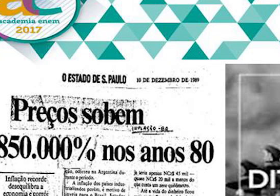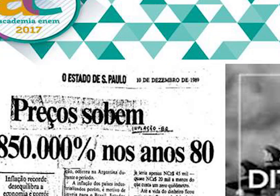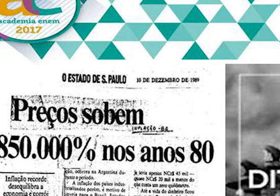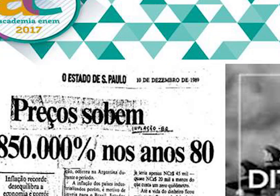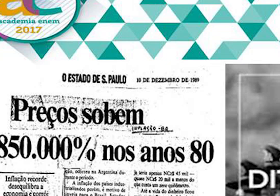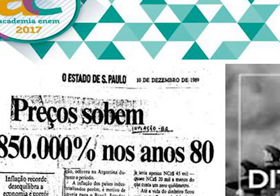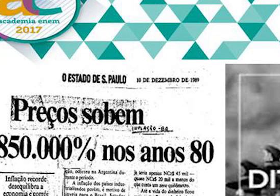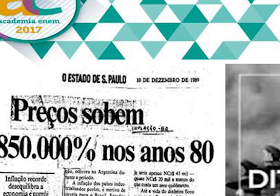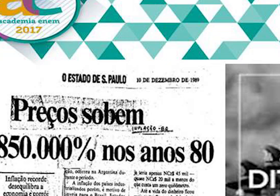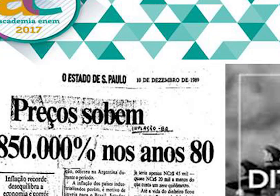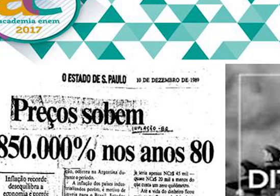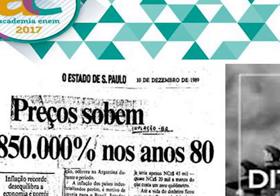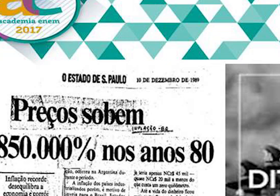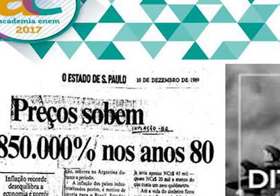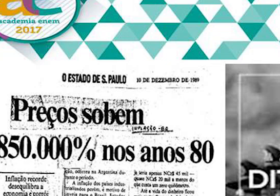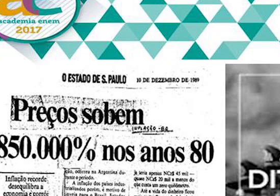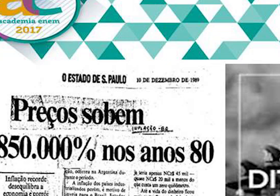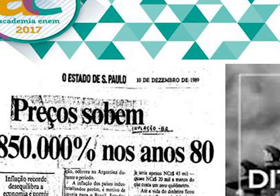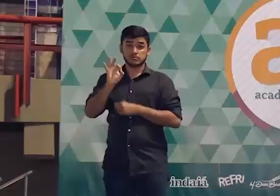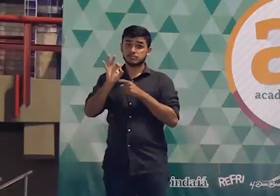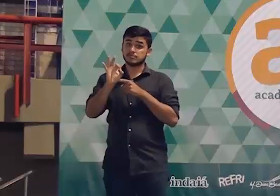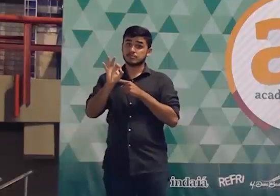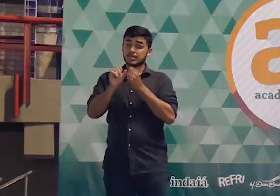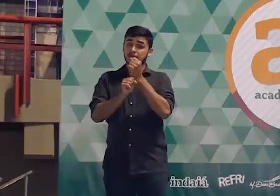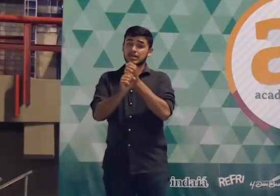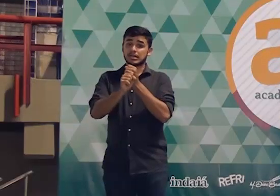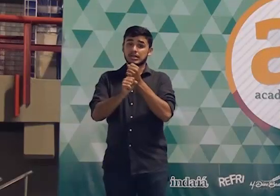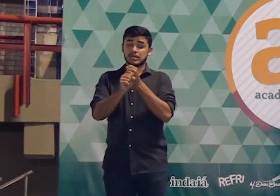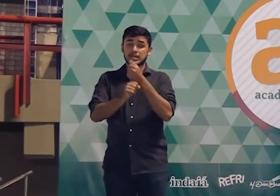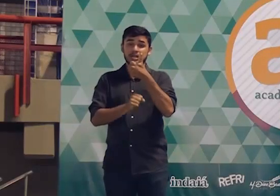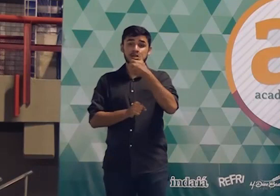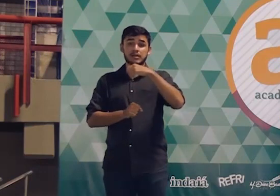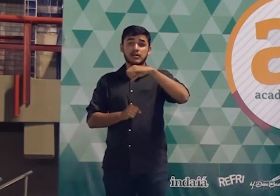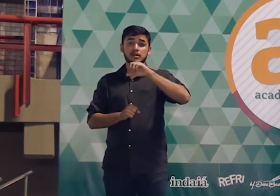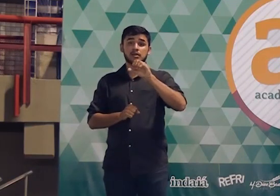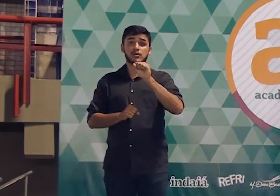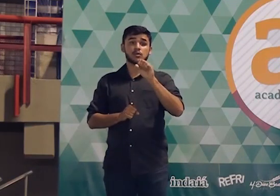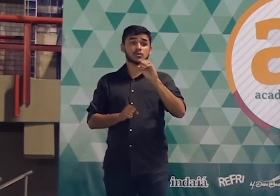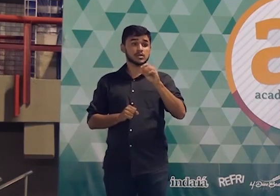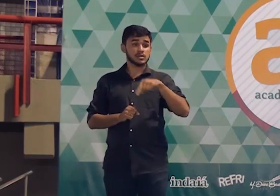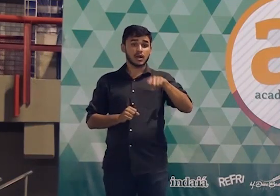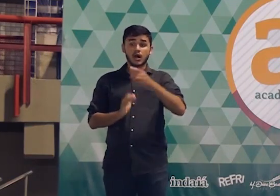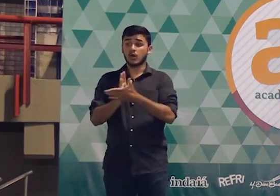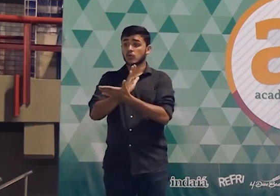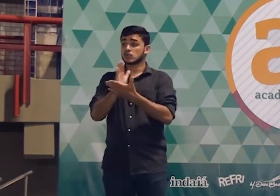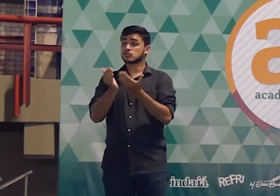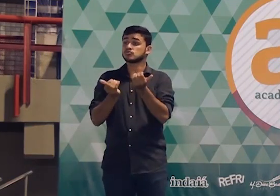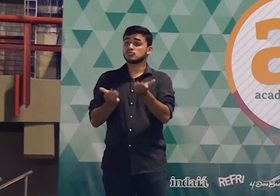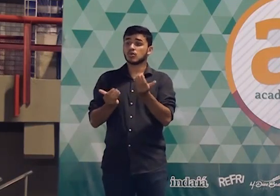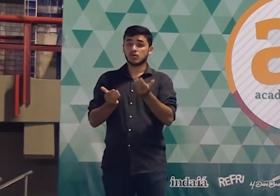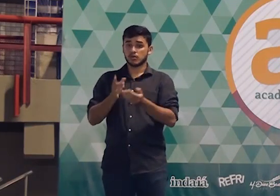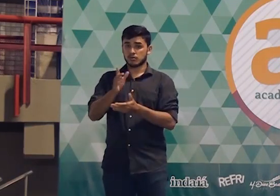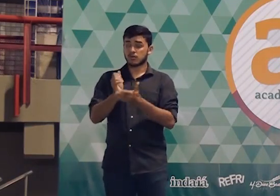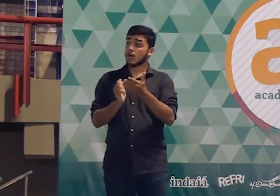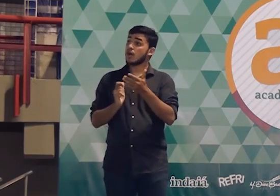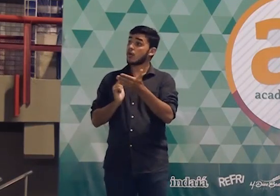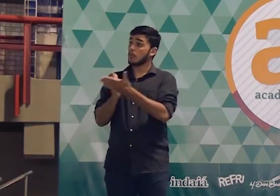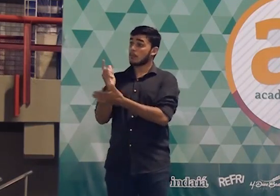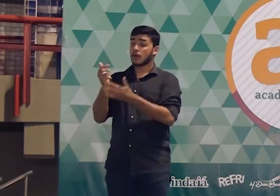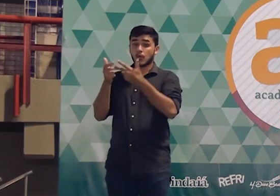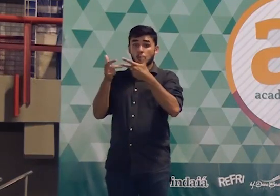36.850%. Vocês não pegaram um momento da história, vocês mais jovens, onde você ia no supermercado de